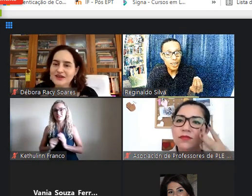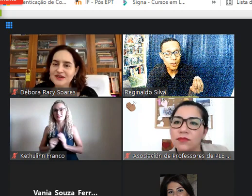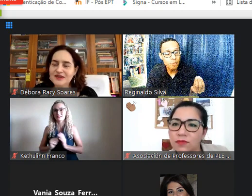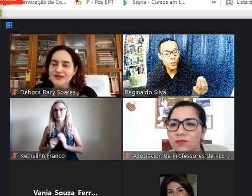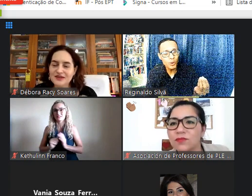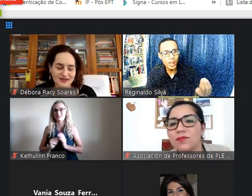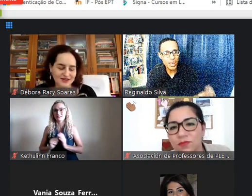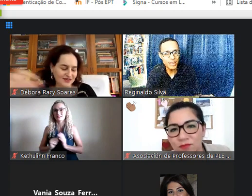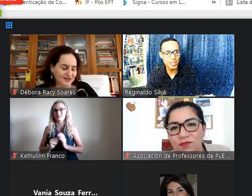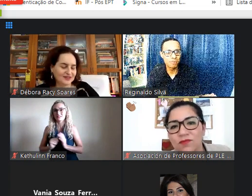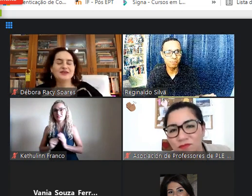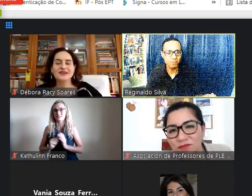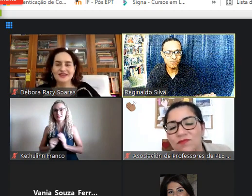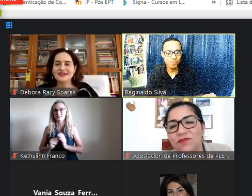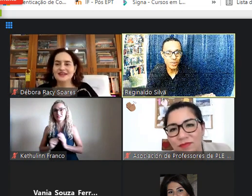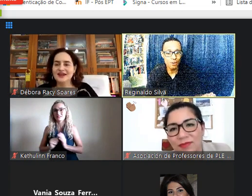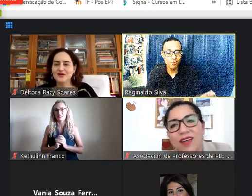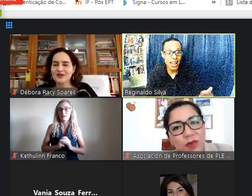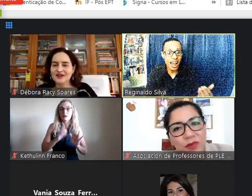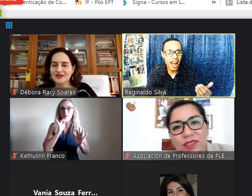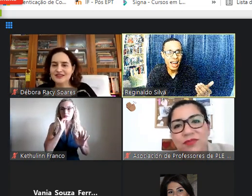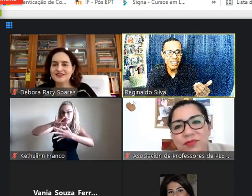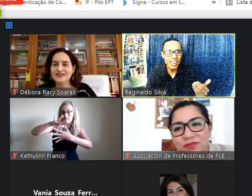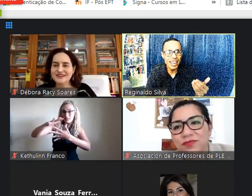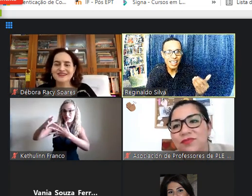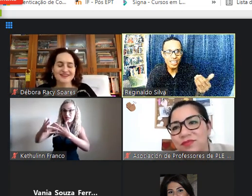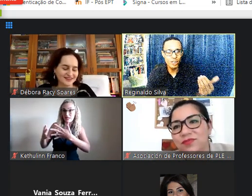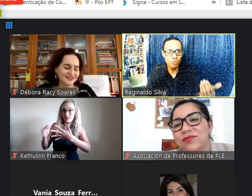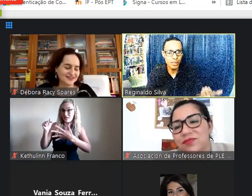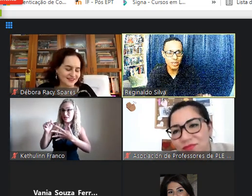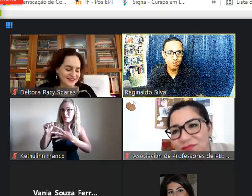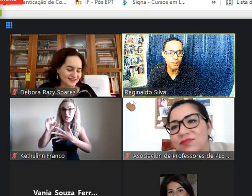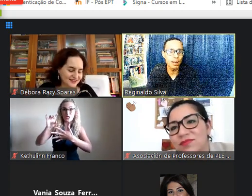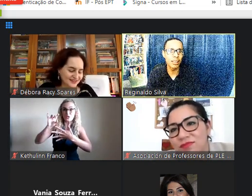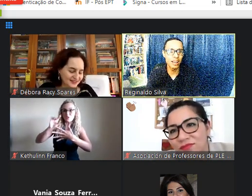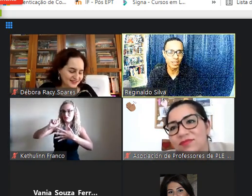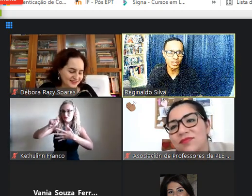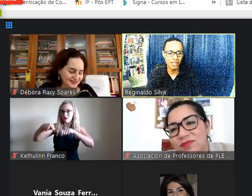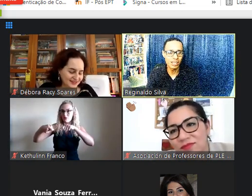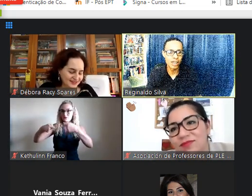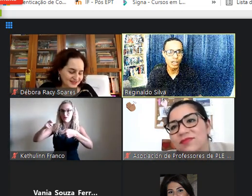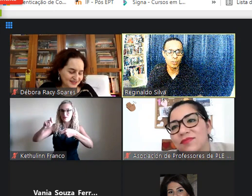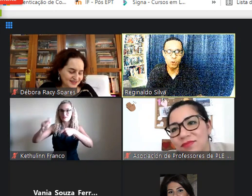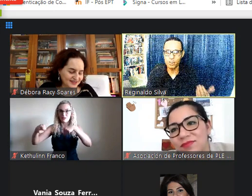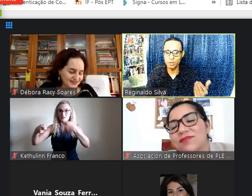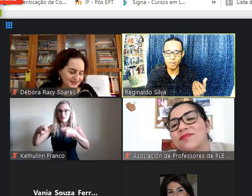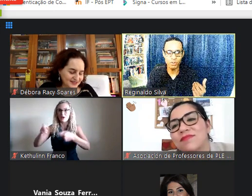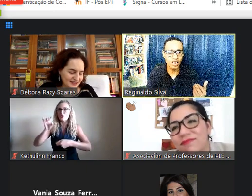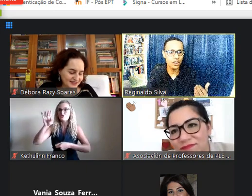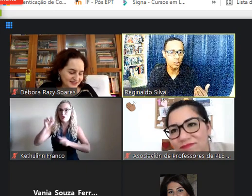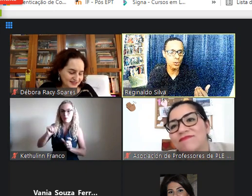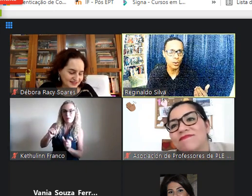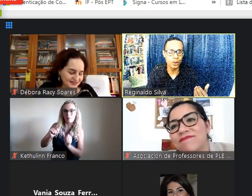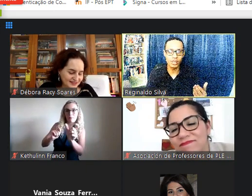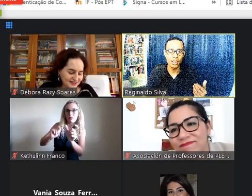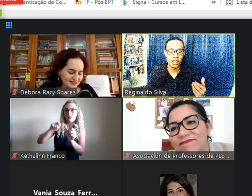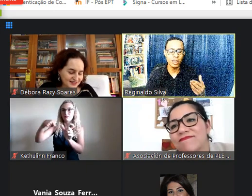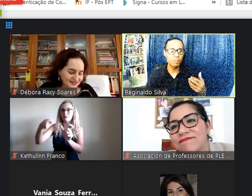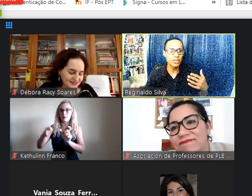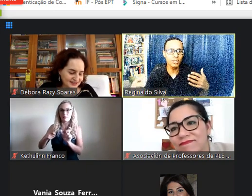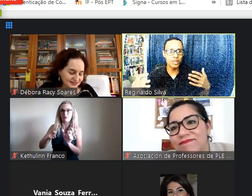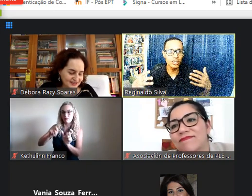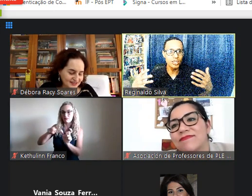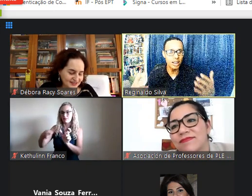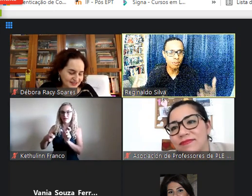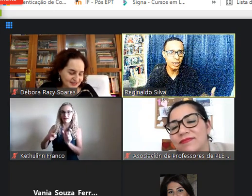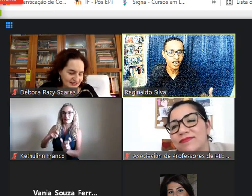a língua portuguesa vai além de uma simples palavra, né? Os professores falaram isso ontem, que